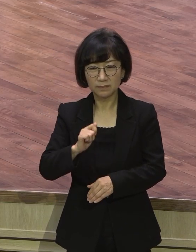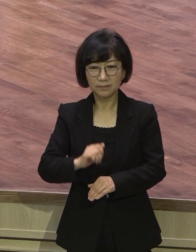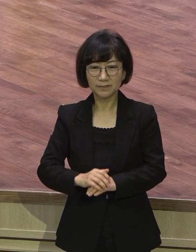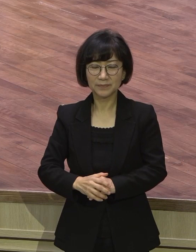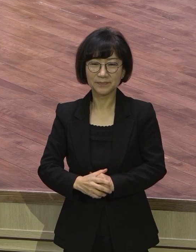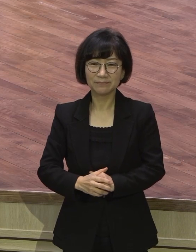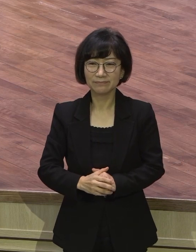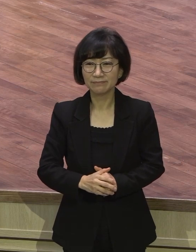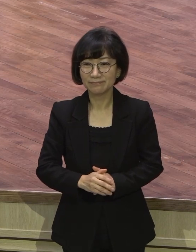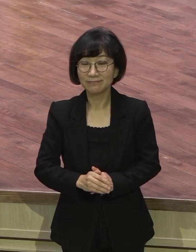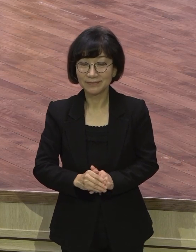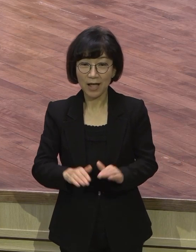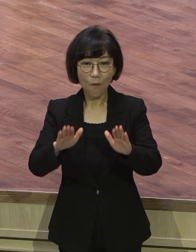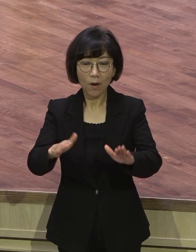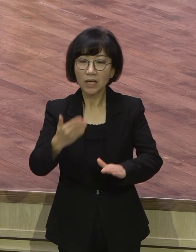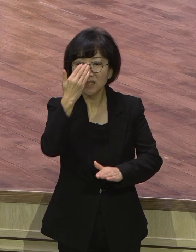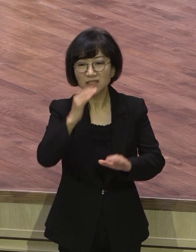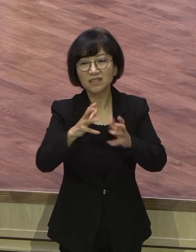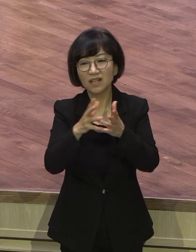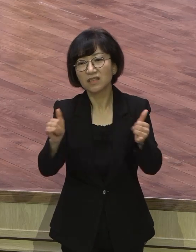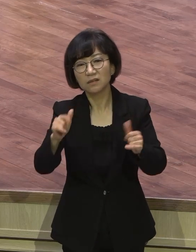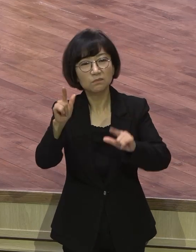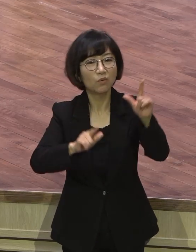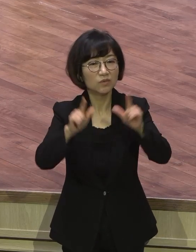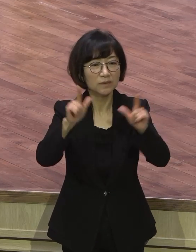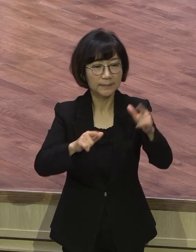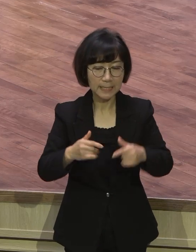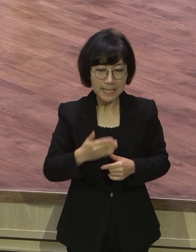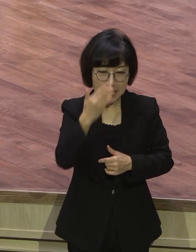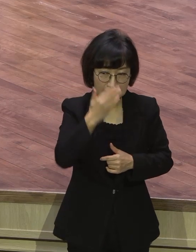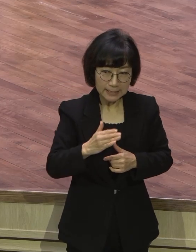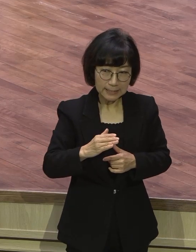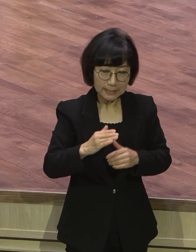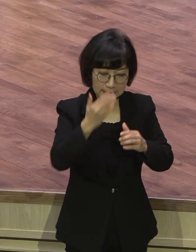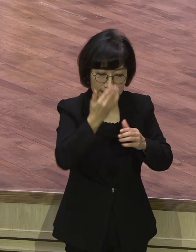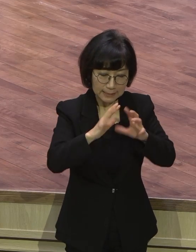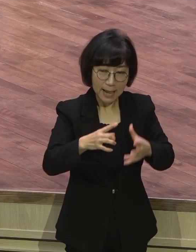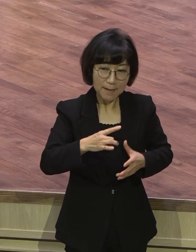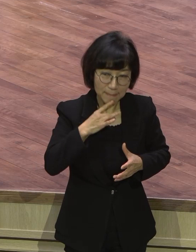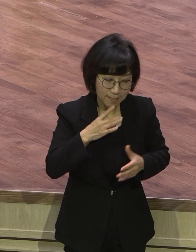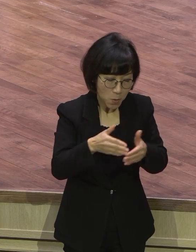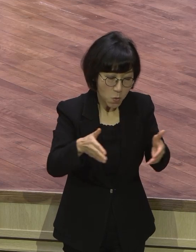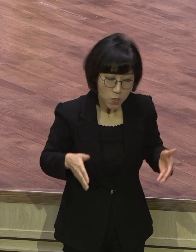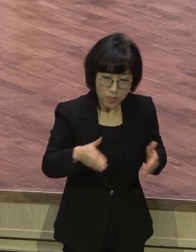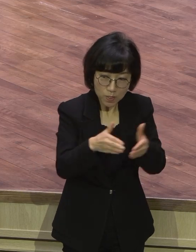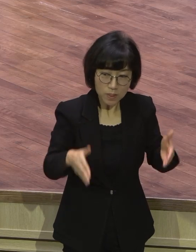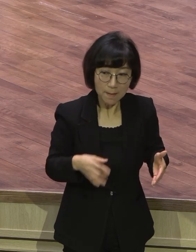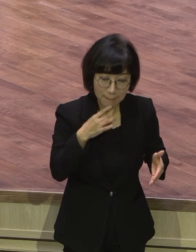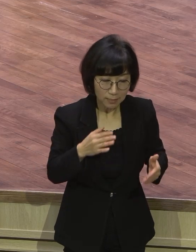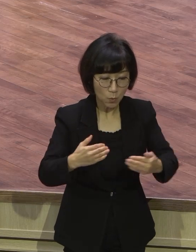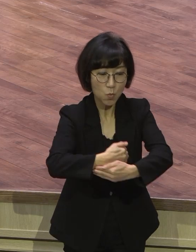이 이스라엘 사람들이 그래서 지금까지 고생하는 겁니다. 다른 나라는 인정을 안 해요.